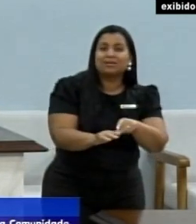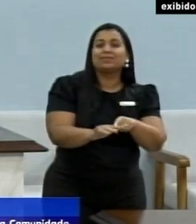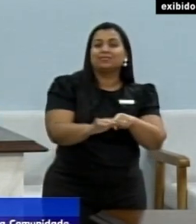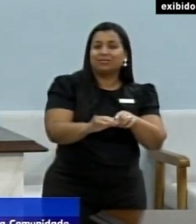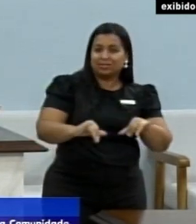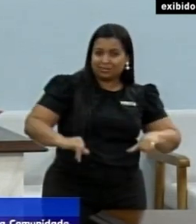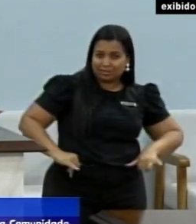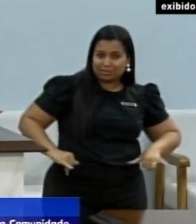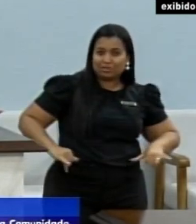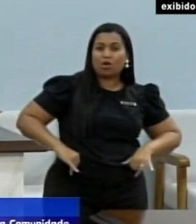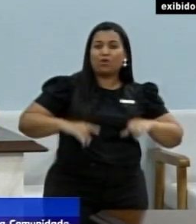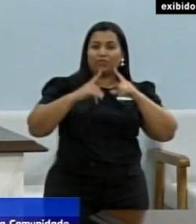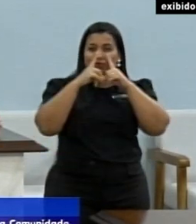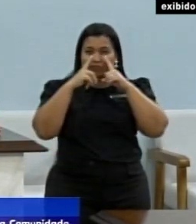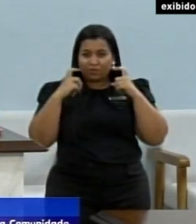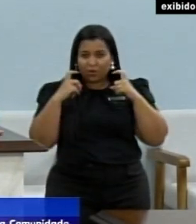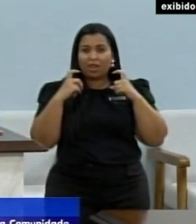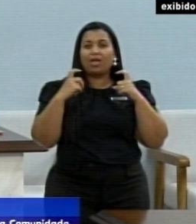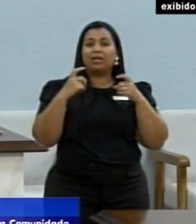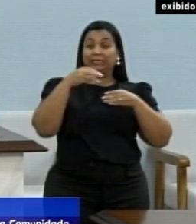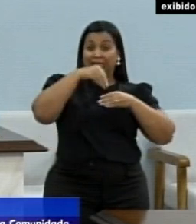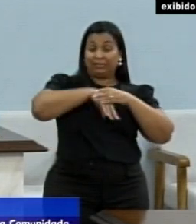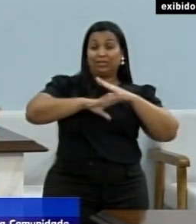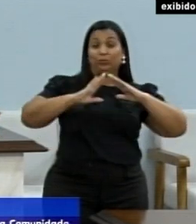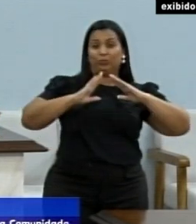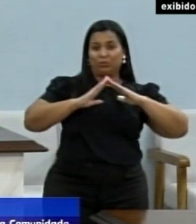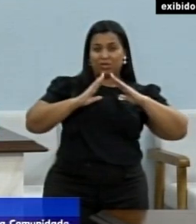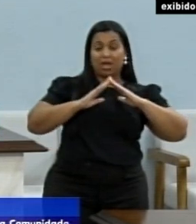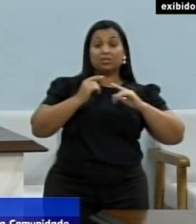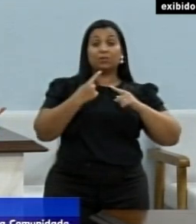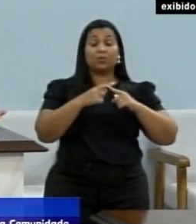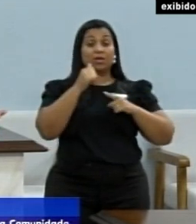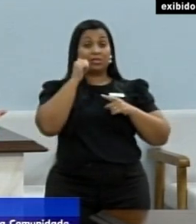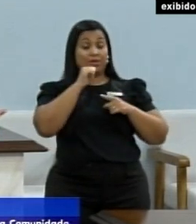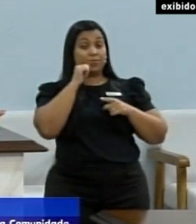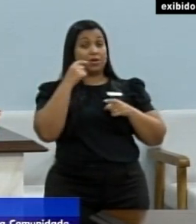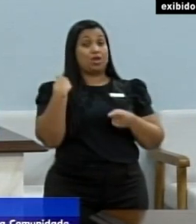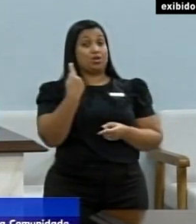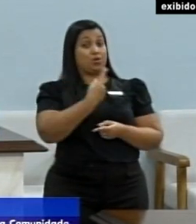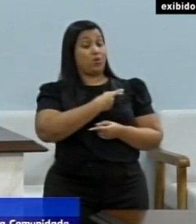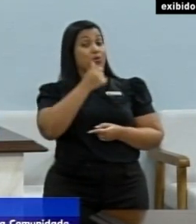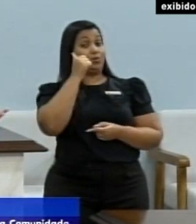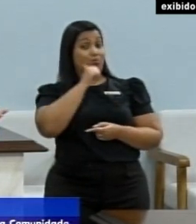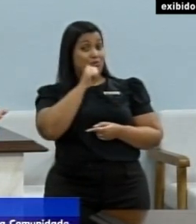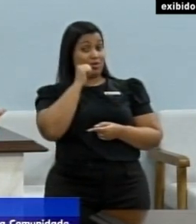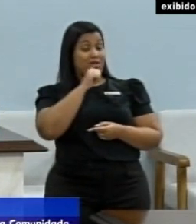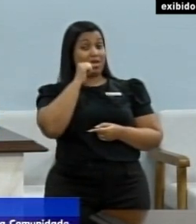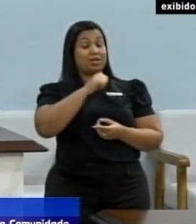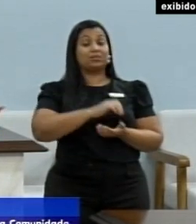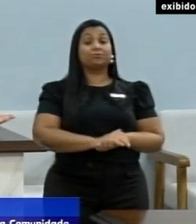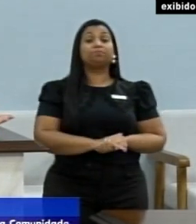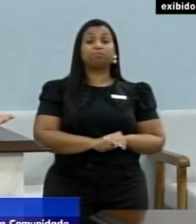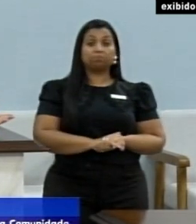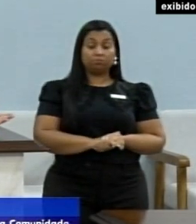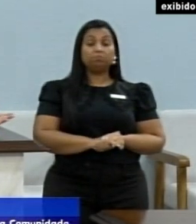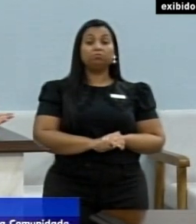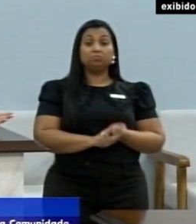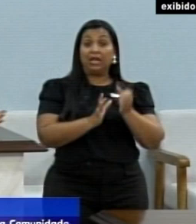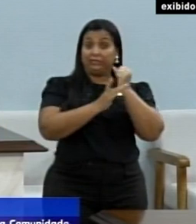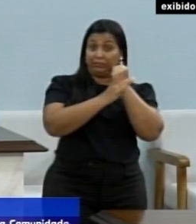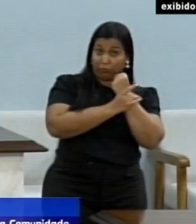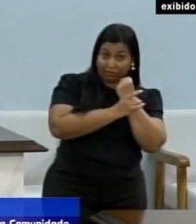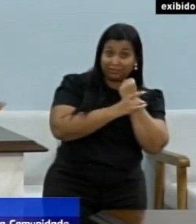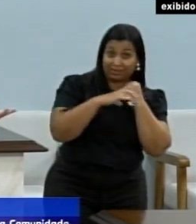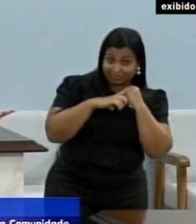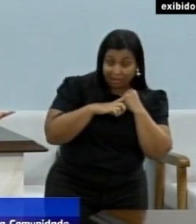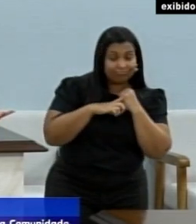vítimas da violência de dentro de casa, porque essa mulher, nós mulheres ultimamente não estamos seguras em lugar nenhum, né?